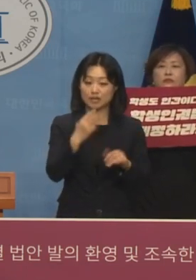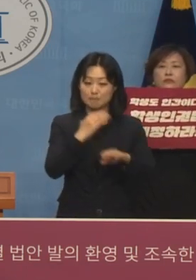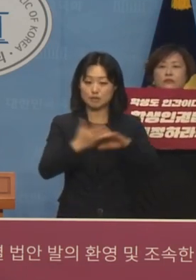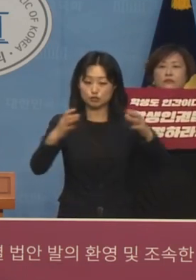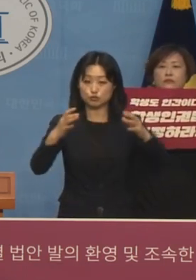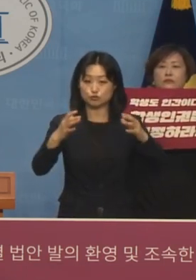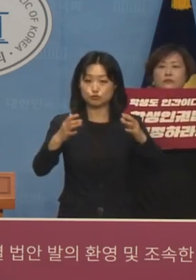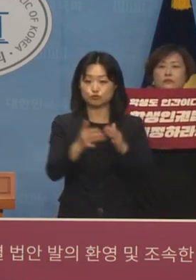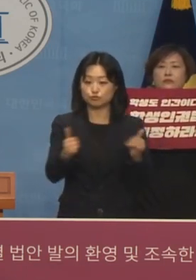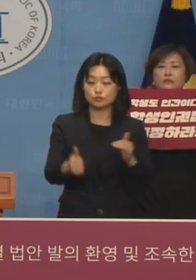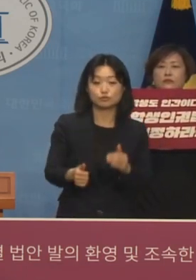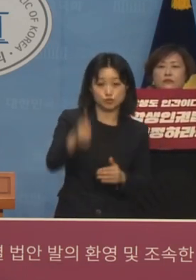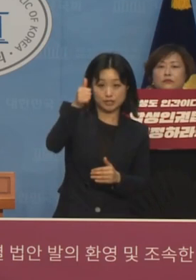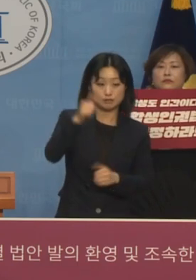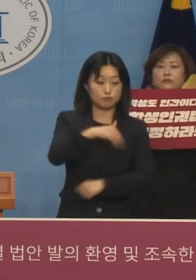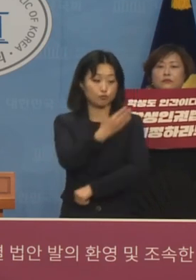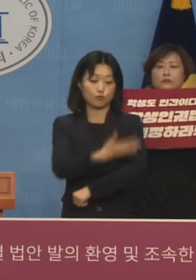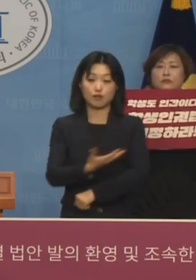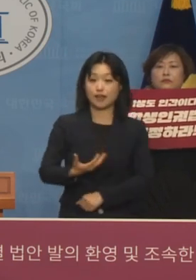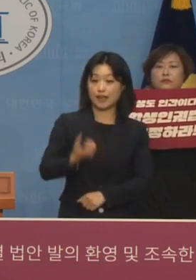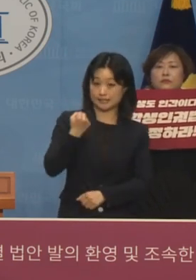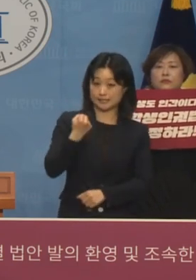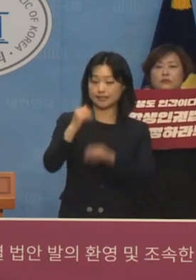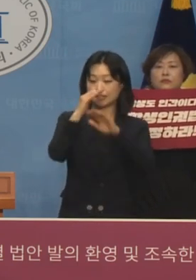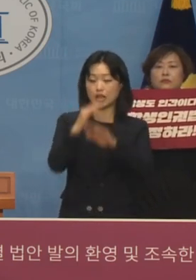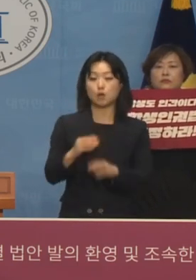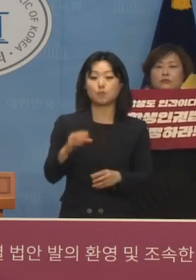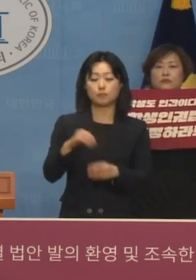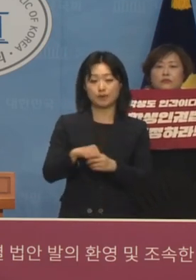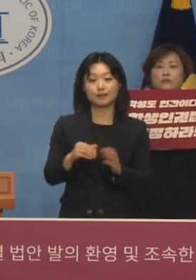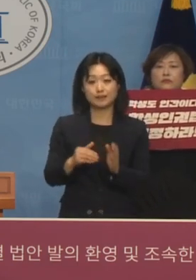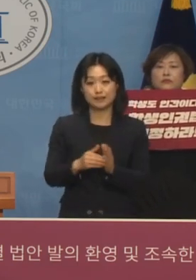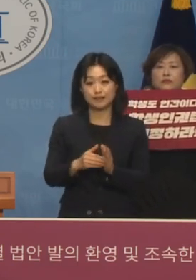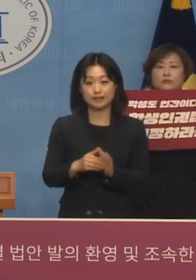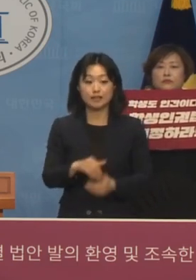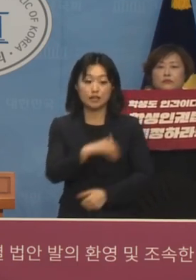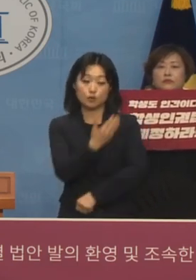민주공화국의 구성원으로서 마땅히 보장받아야 할 내용들이다.